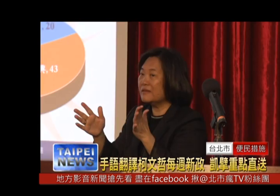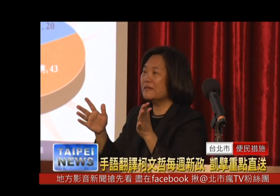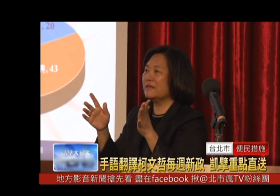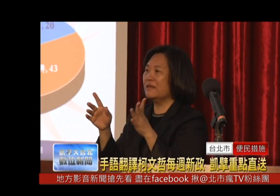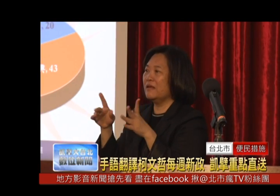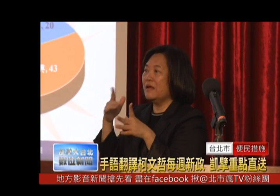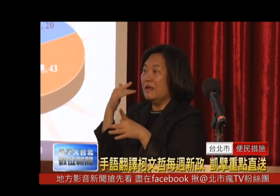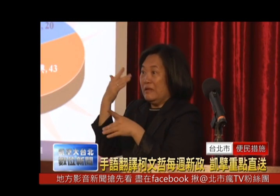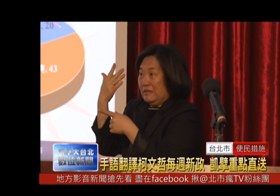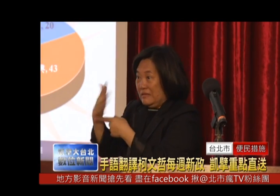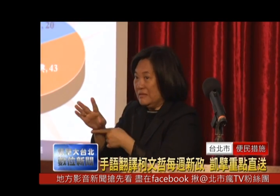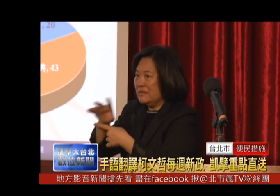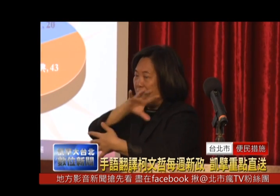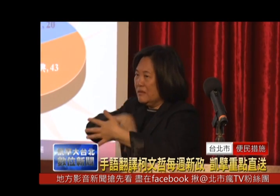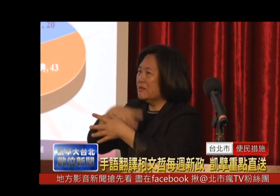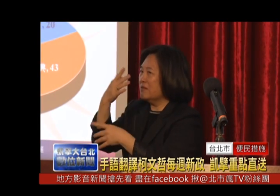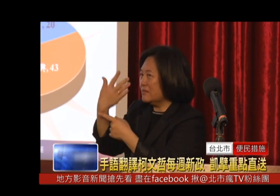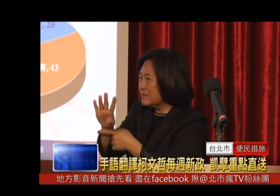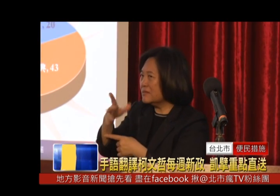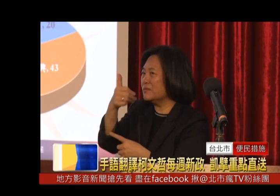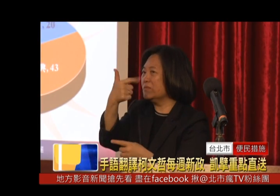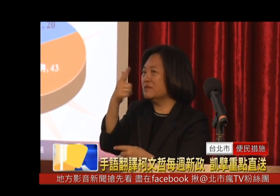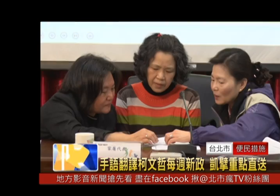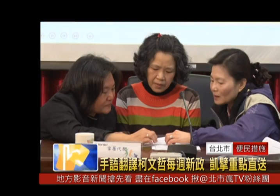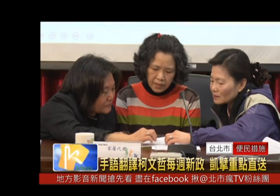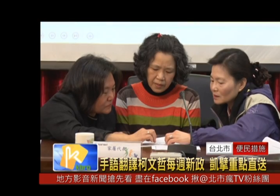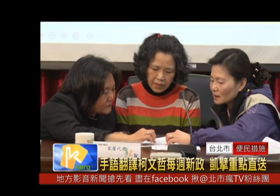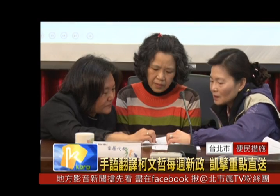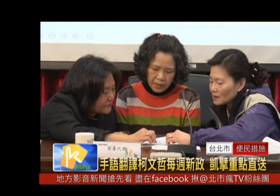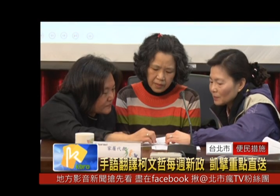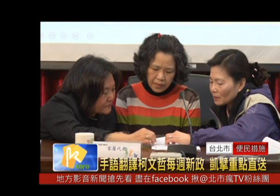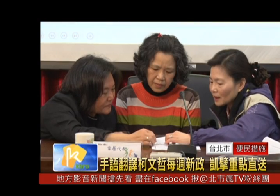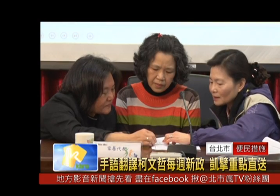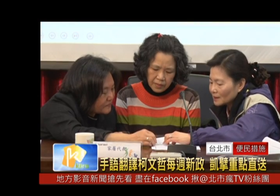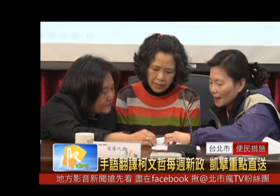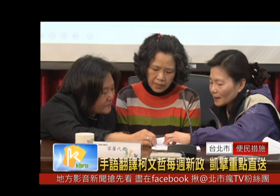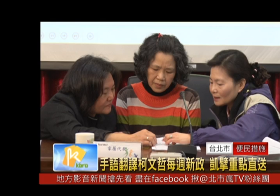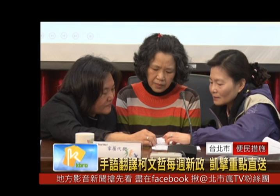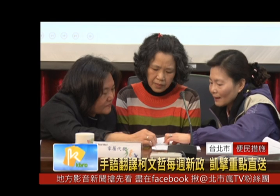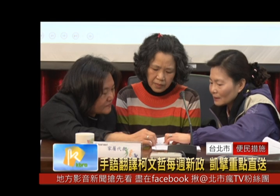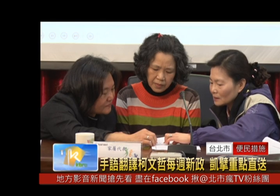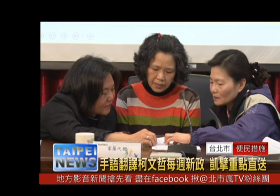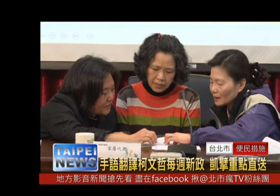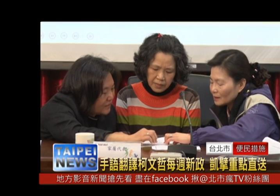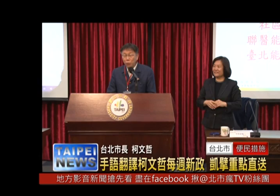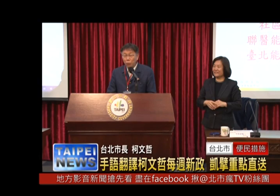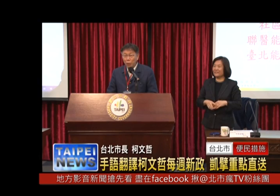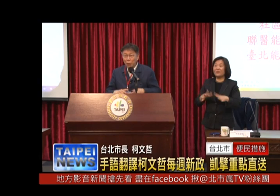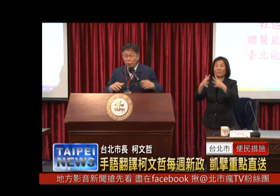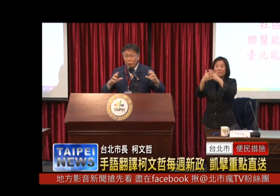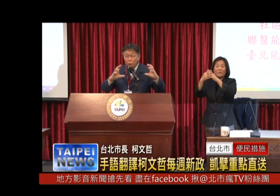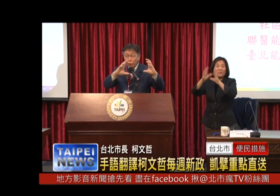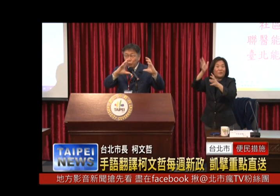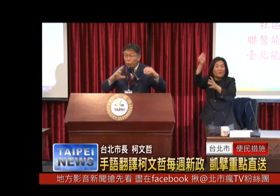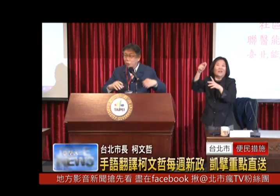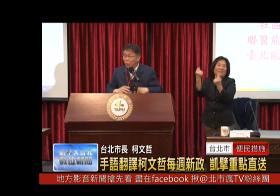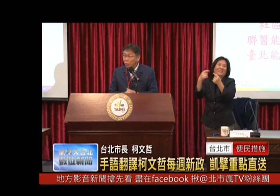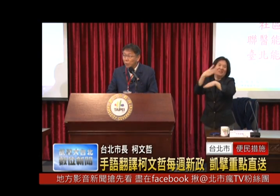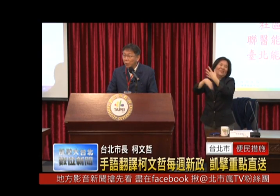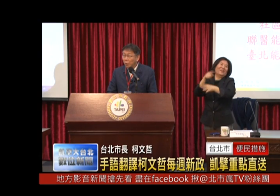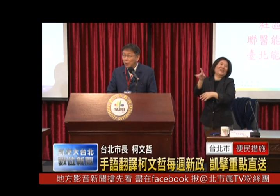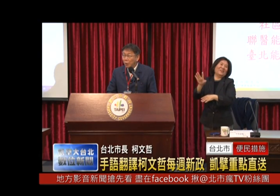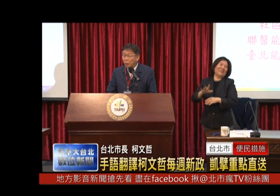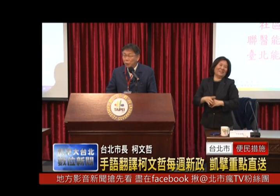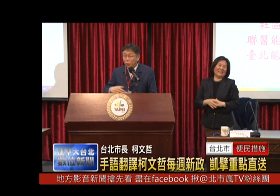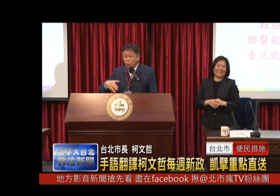举，目的是希望能照顾弱势，帮助听障朋友了解政府的各项施政方针。 我看美国中农大学也是有手语的，